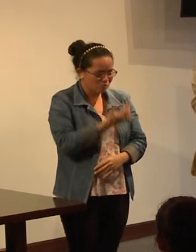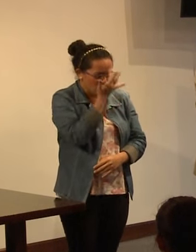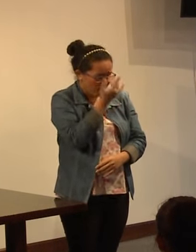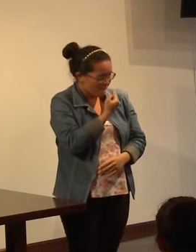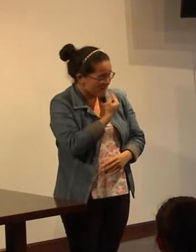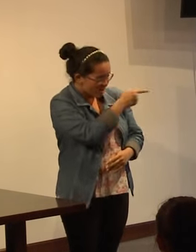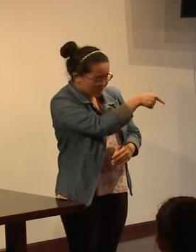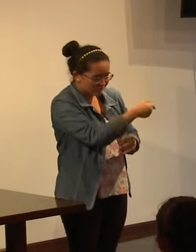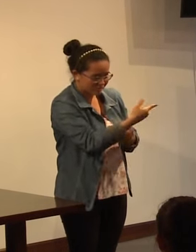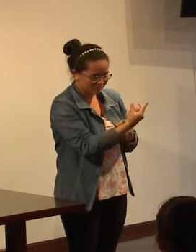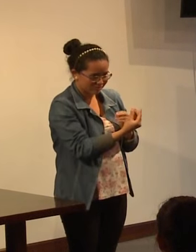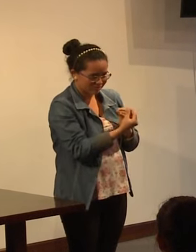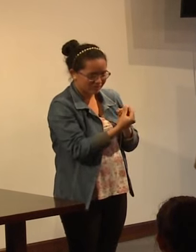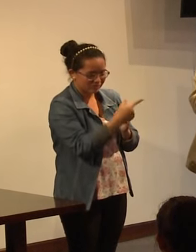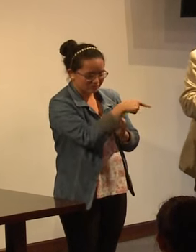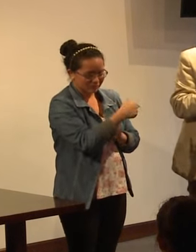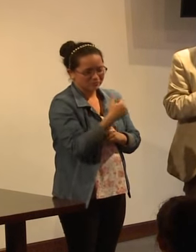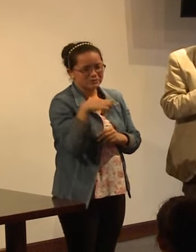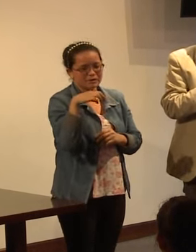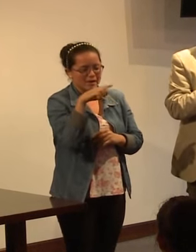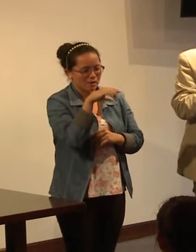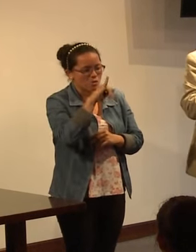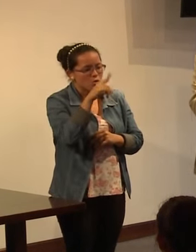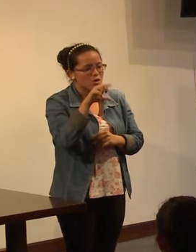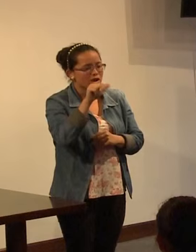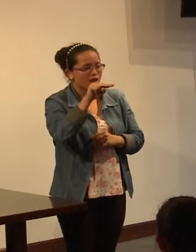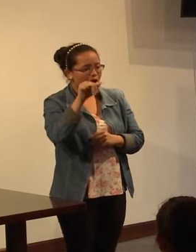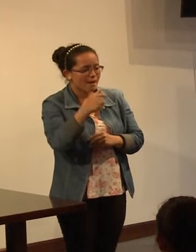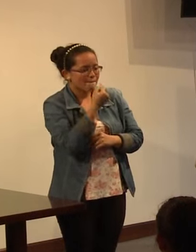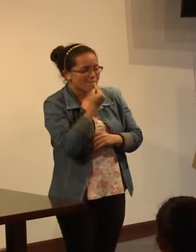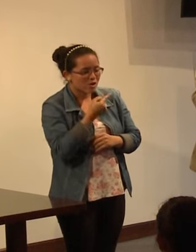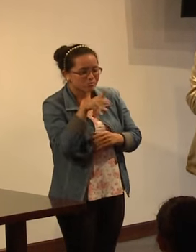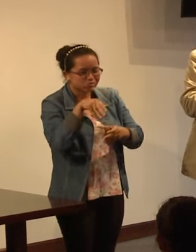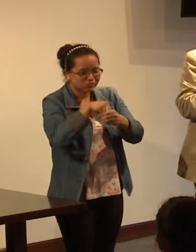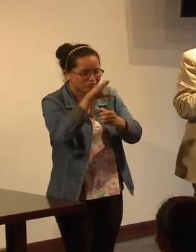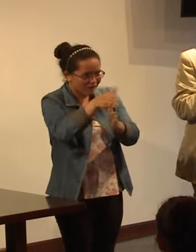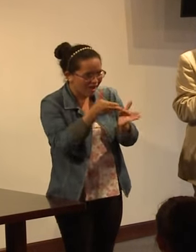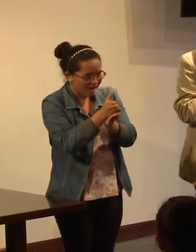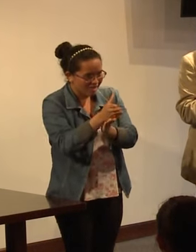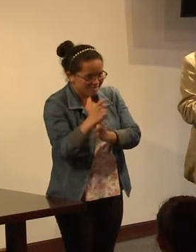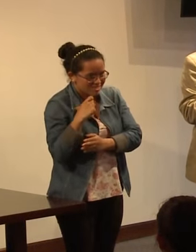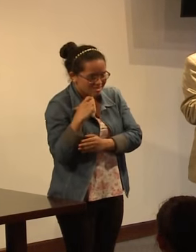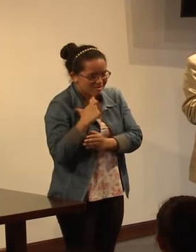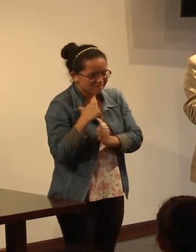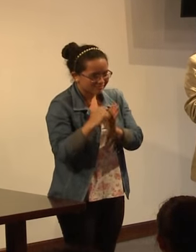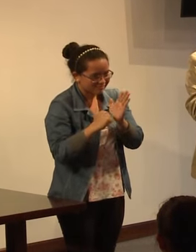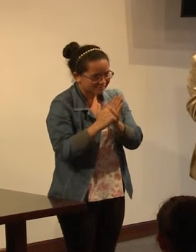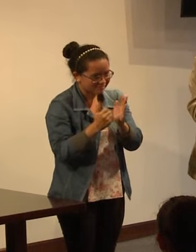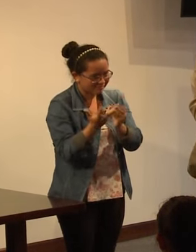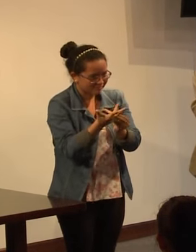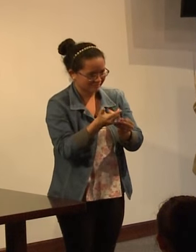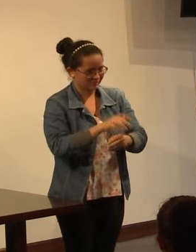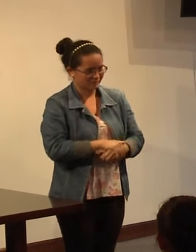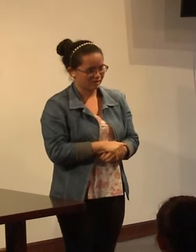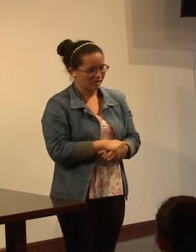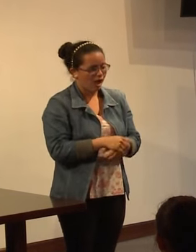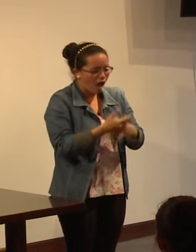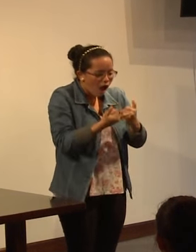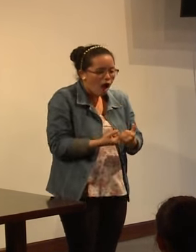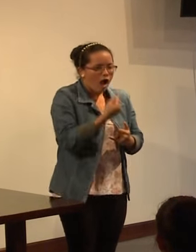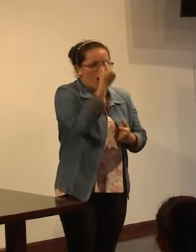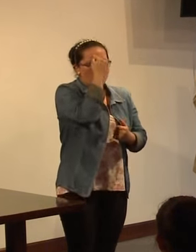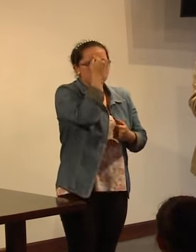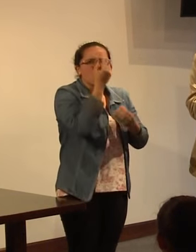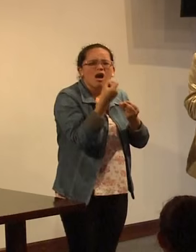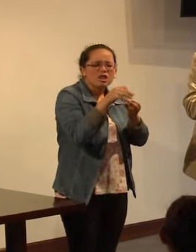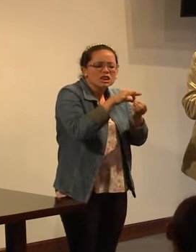ven materia de artes, ¿cierto? Entonces, cuando uno habla de sentido, pues la pregunta es, ¿para qué está la clase